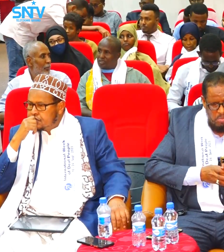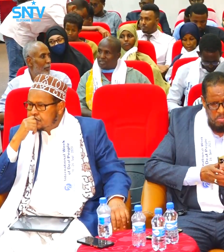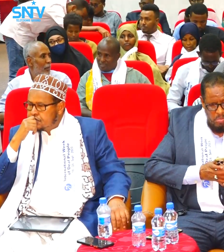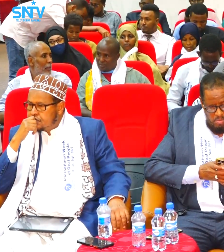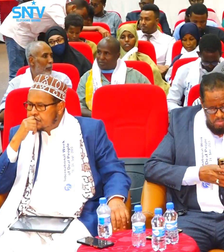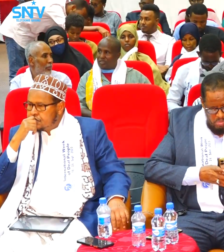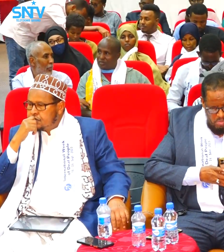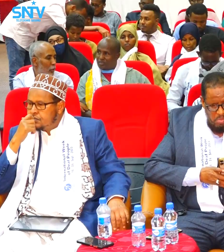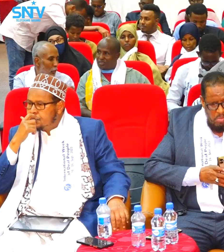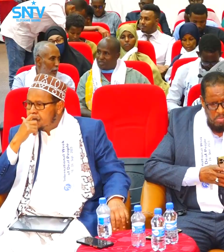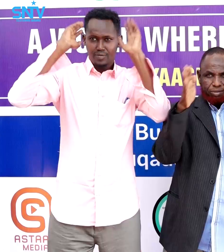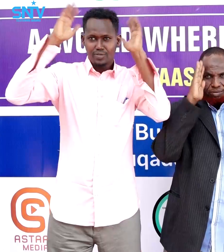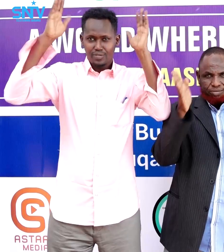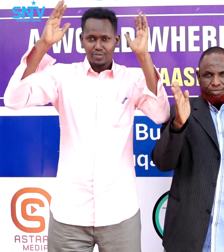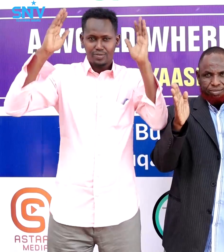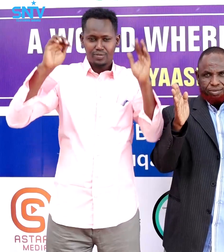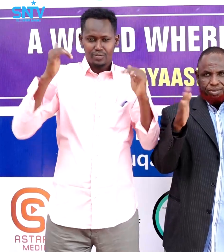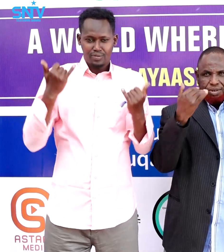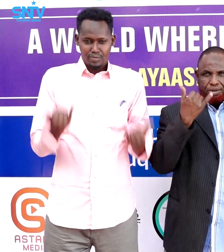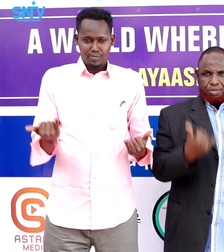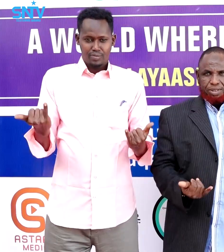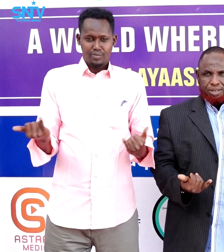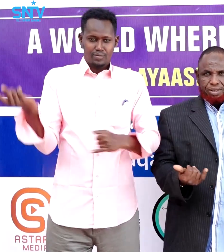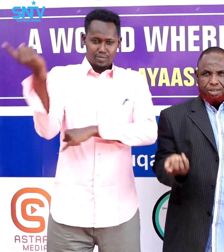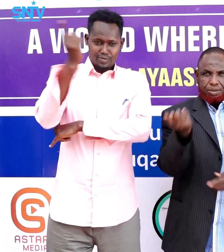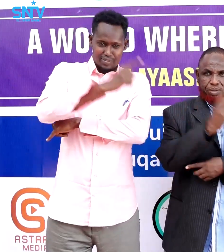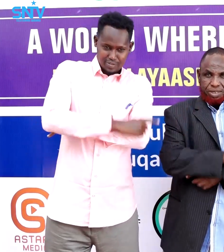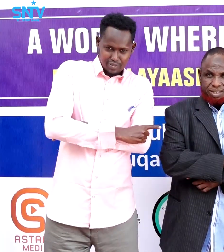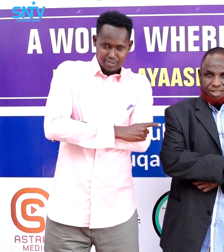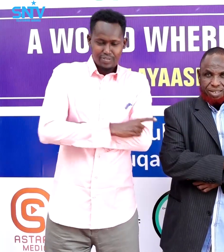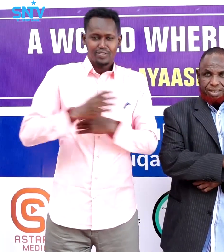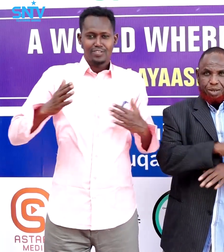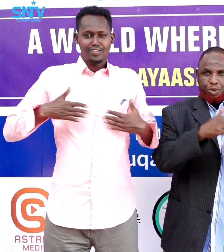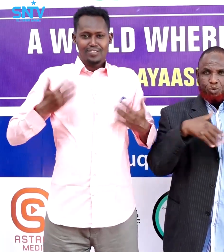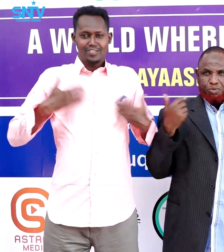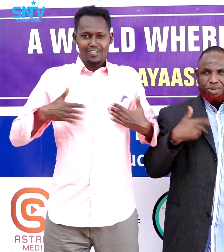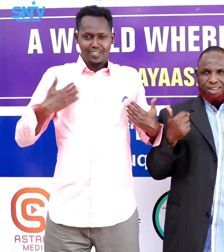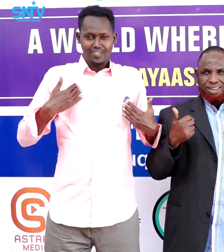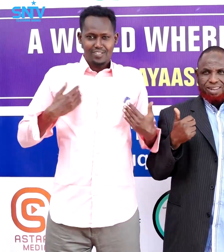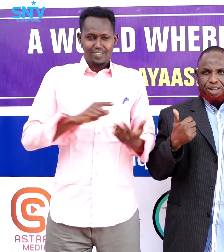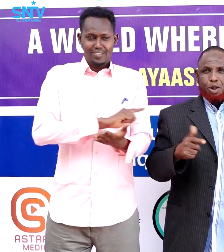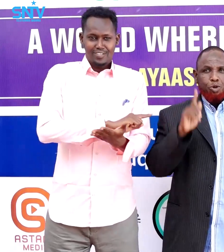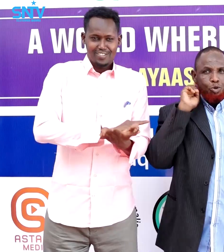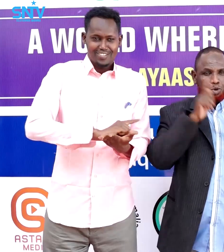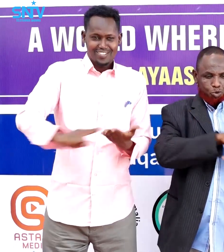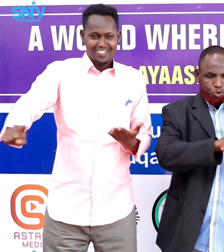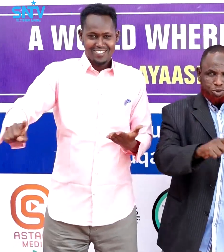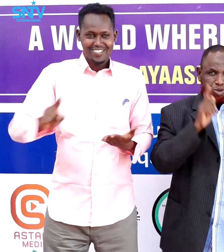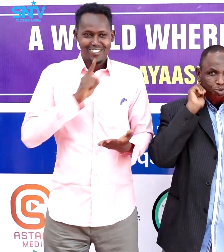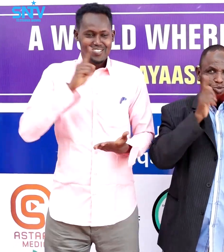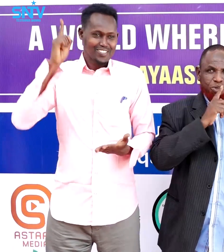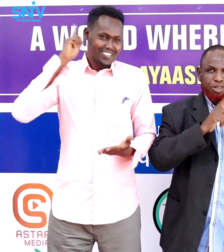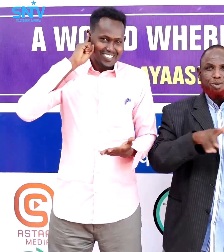غريب ساغيو ددكا مقل كلا maanta aad ayaan u faraxsanahay inaan xuseyno toddobaadka caalamiga ah